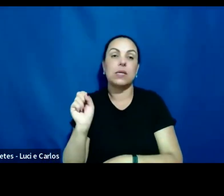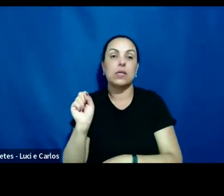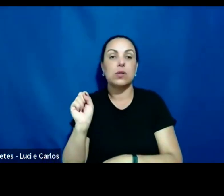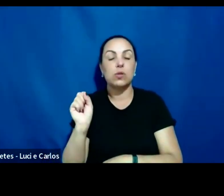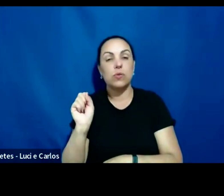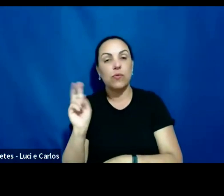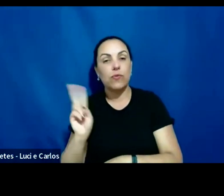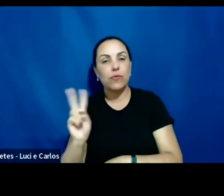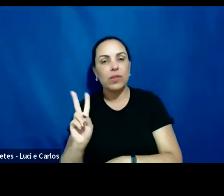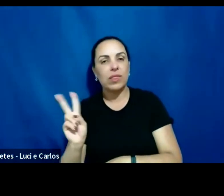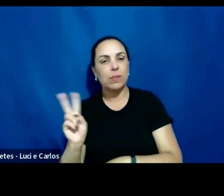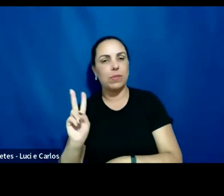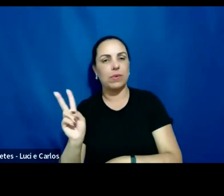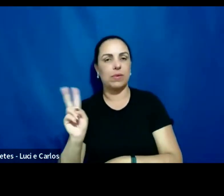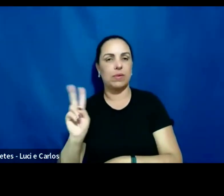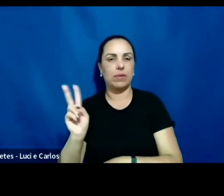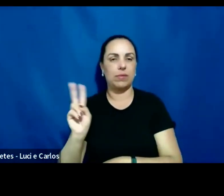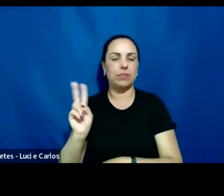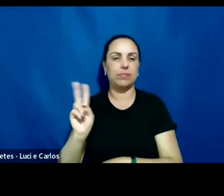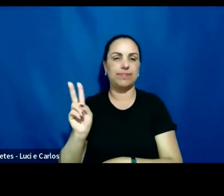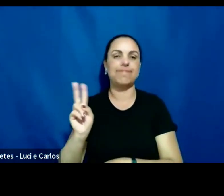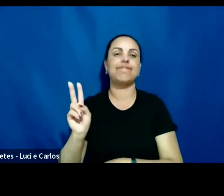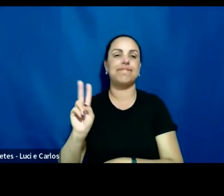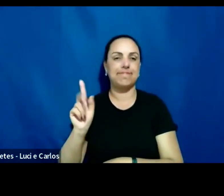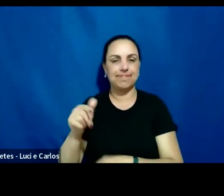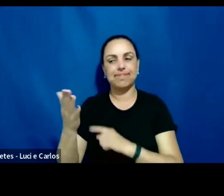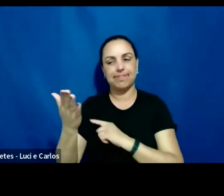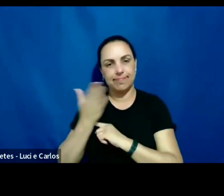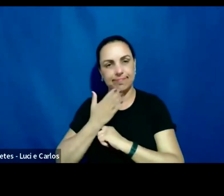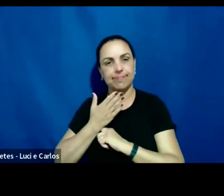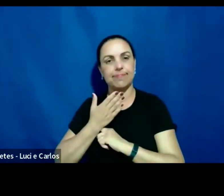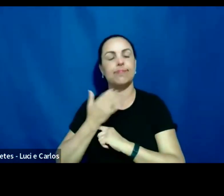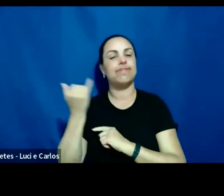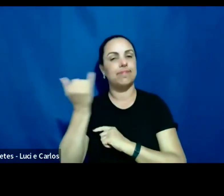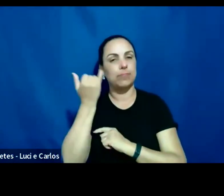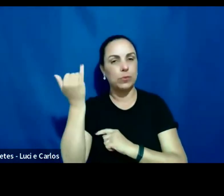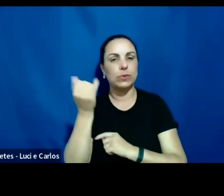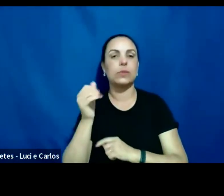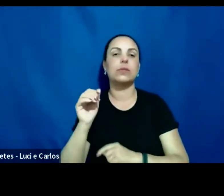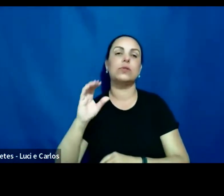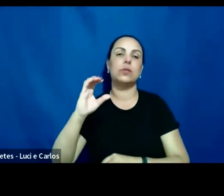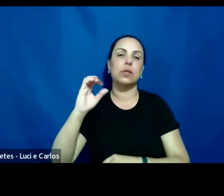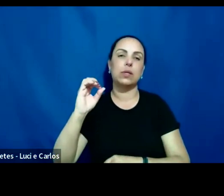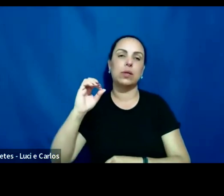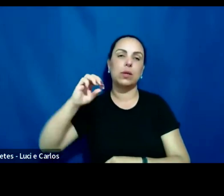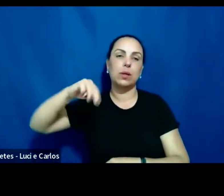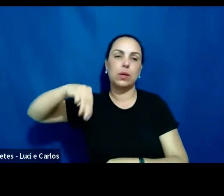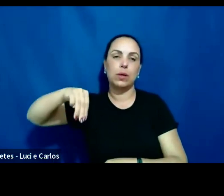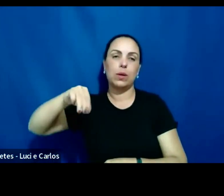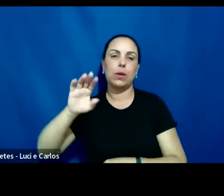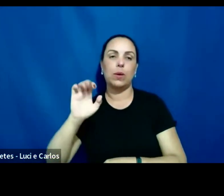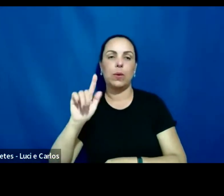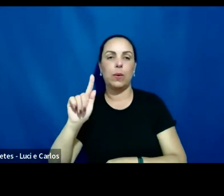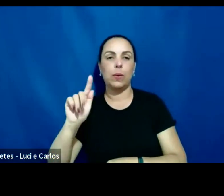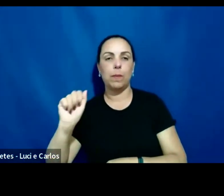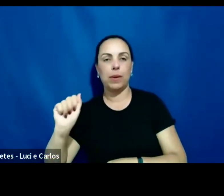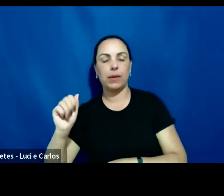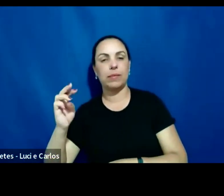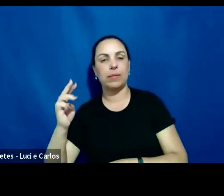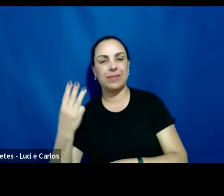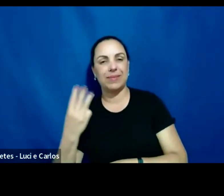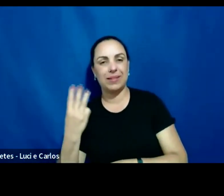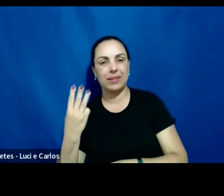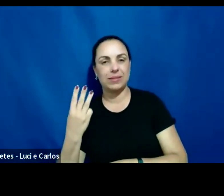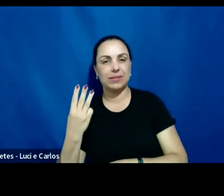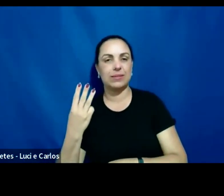3, você está deficiente de ômega 3. Bom, não tem como. Você não consegue, através da dieta, consumir todo o ômega 3 que você